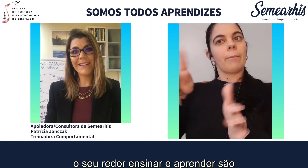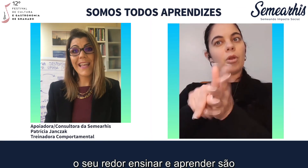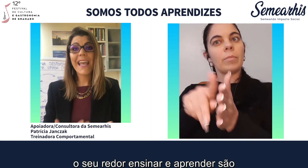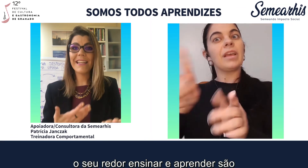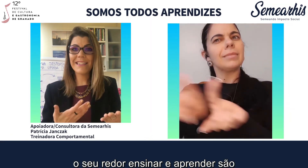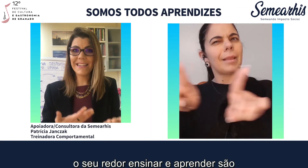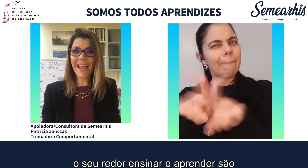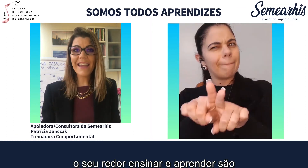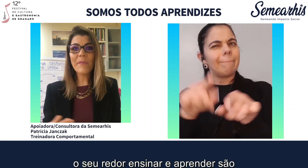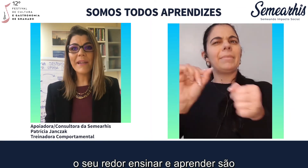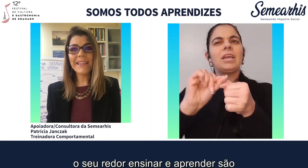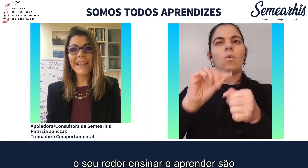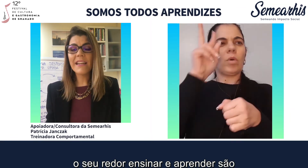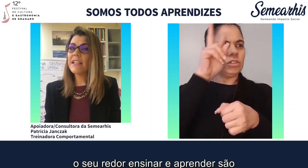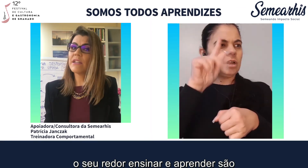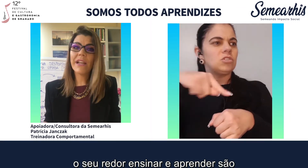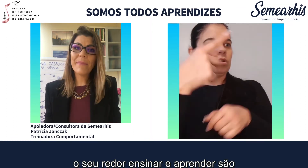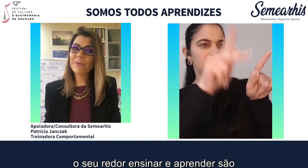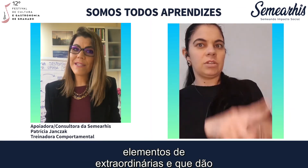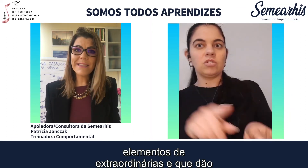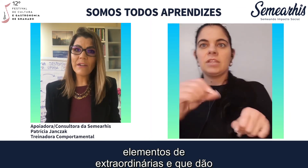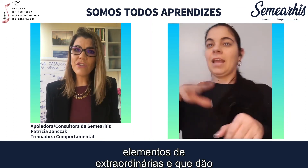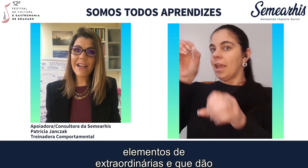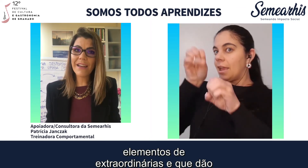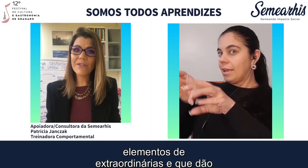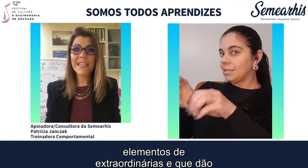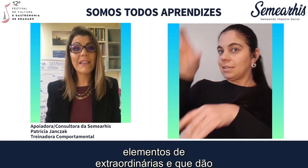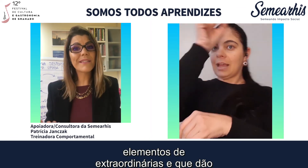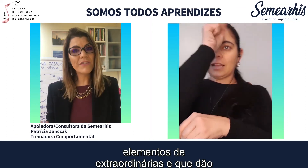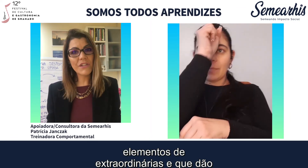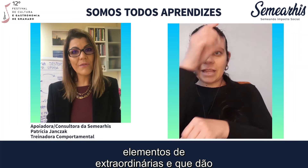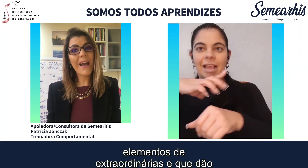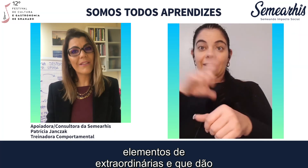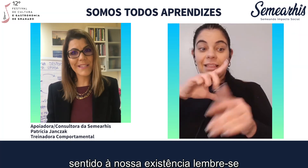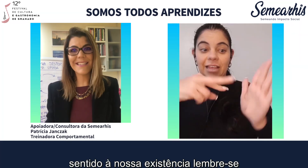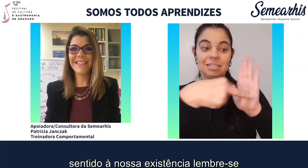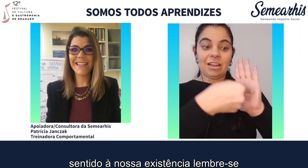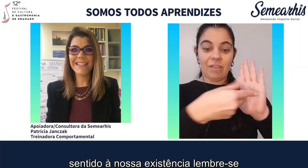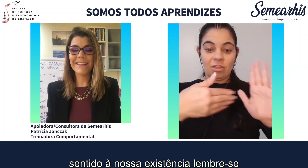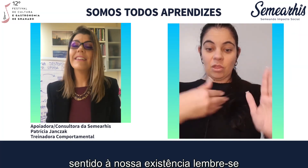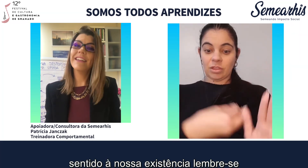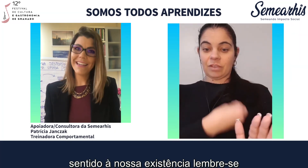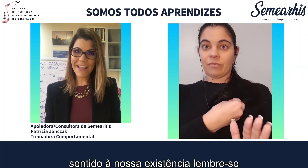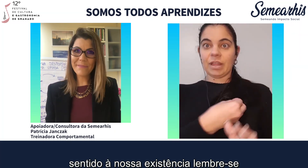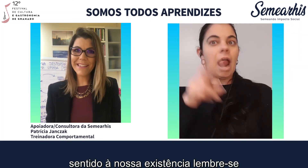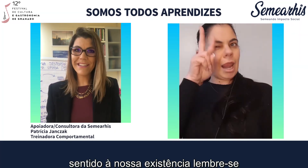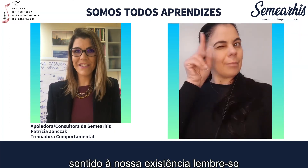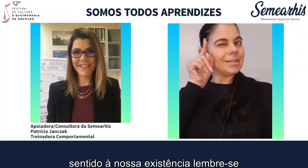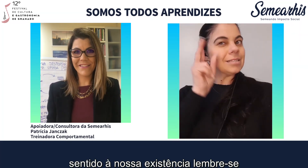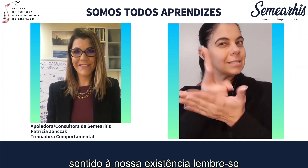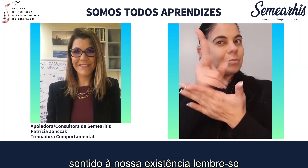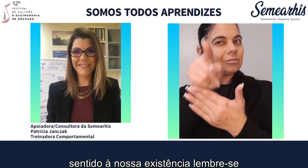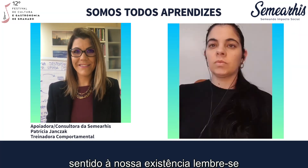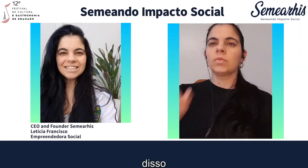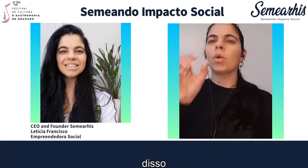redor. Ensinar e aprender são elementos extraordinários e que dão sentido à nossa existência. Lembre-se